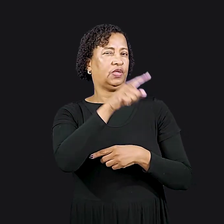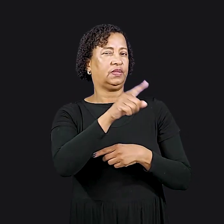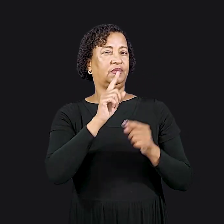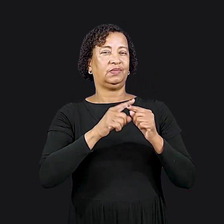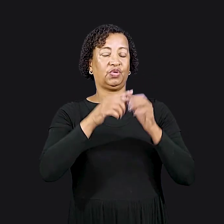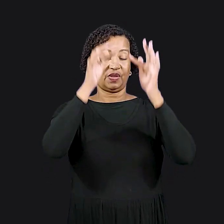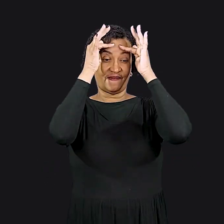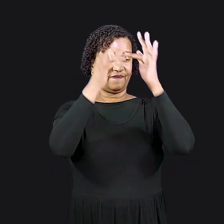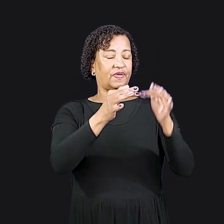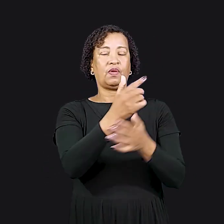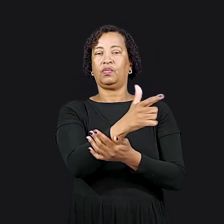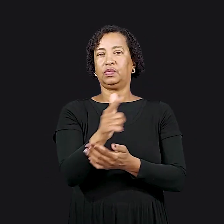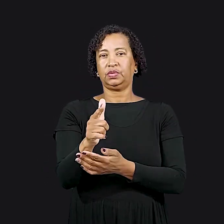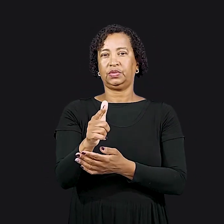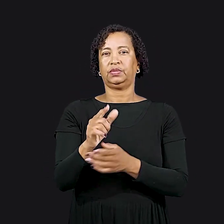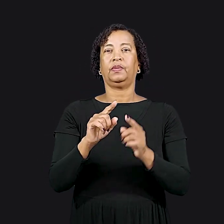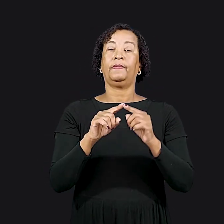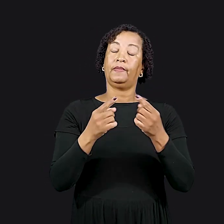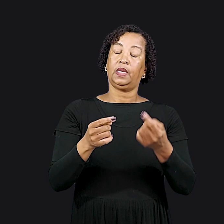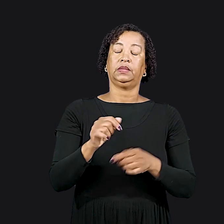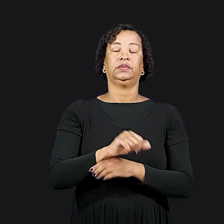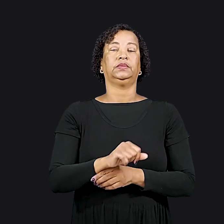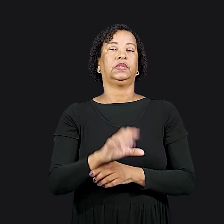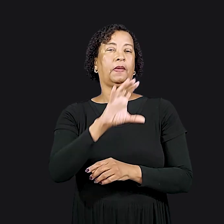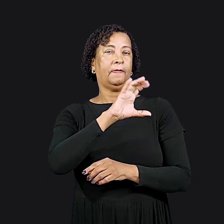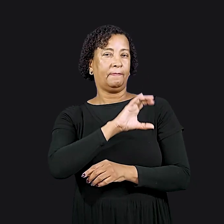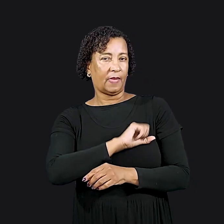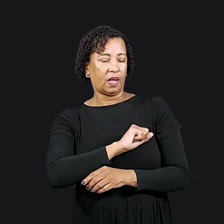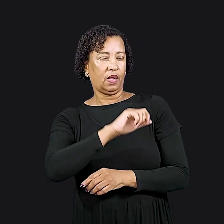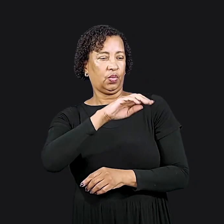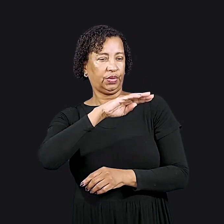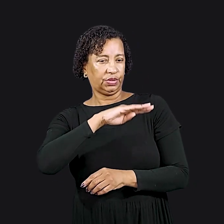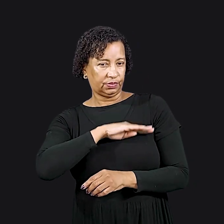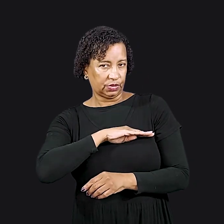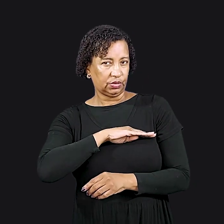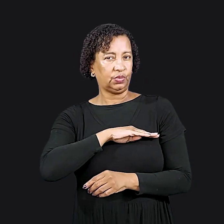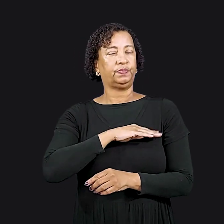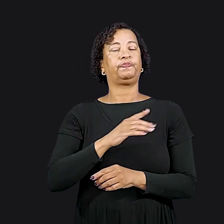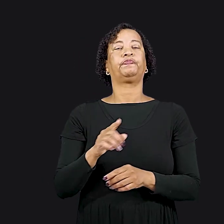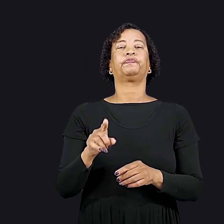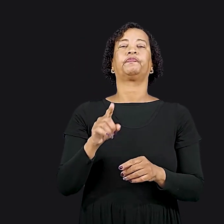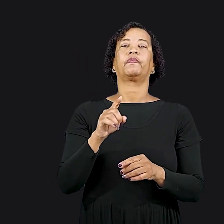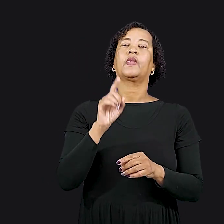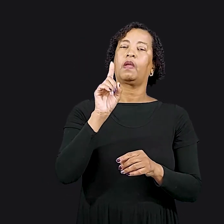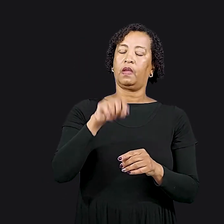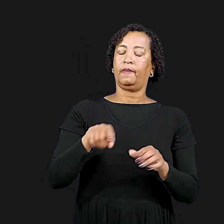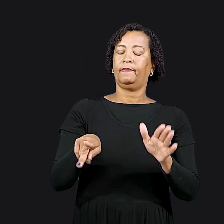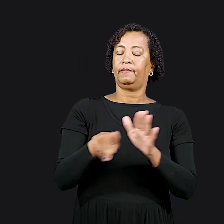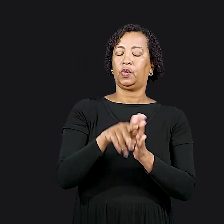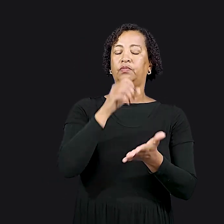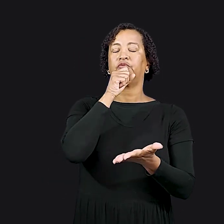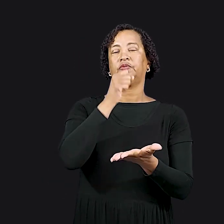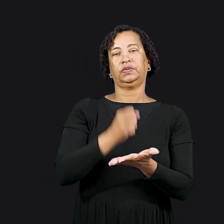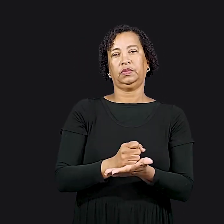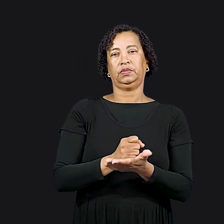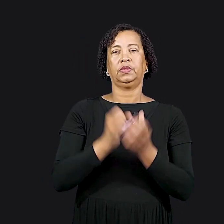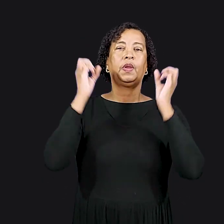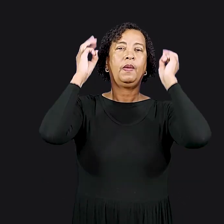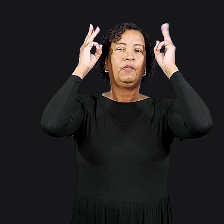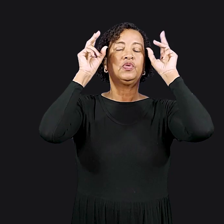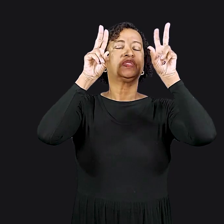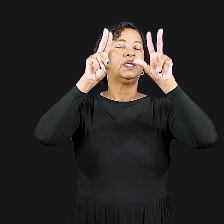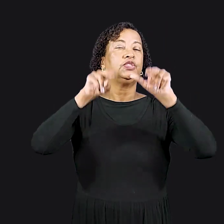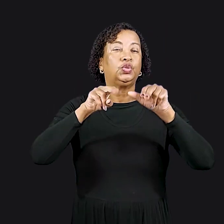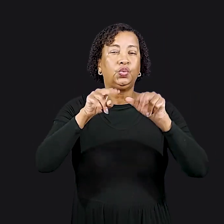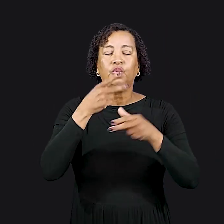não retribui está tanto no Velho Testamento quanto no Novo. Moisés nunca disse: ame seu próximo e odeie